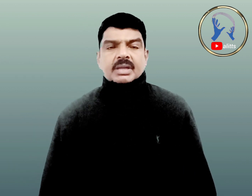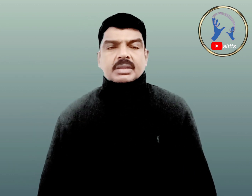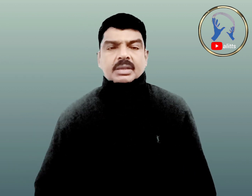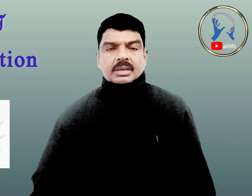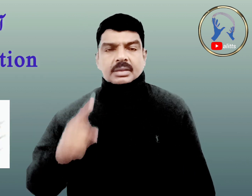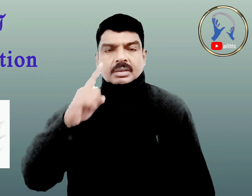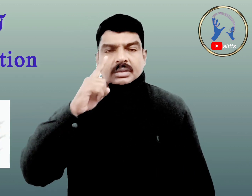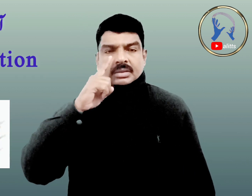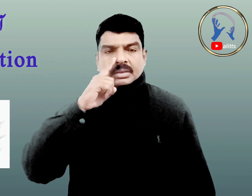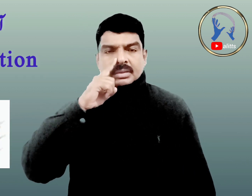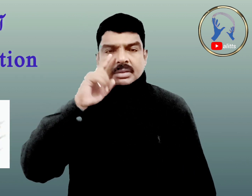आबादी,